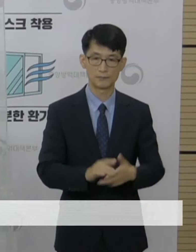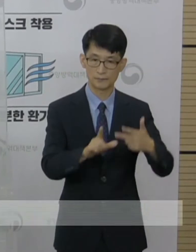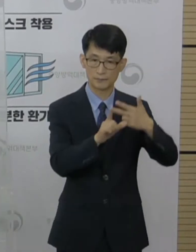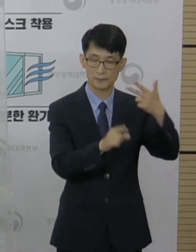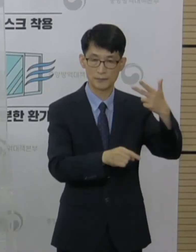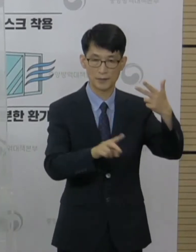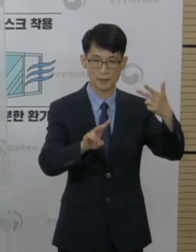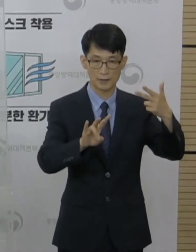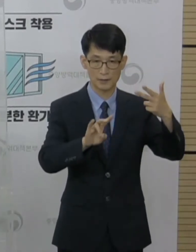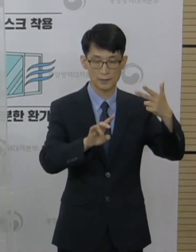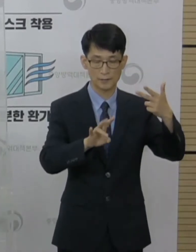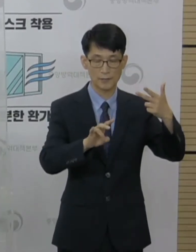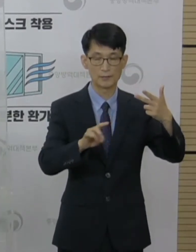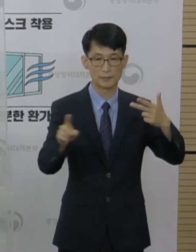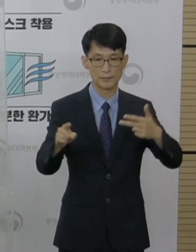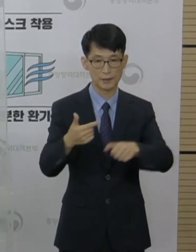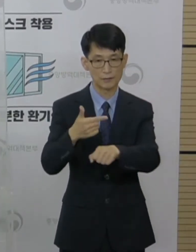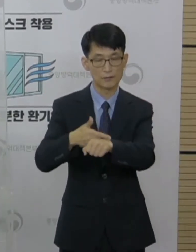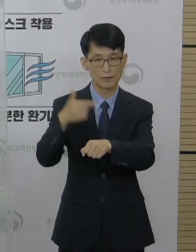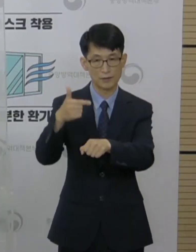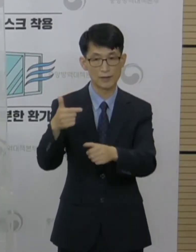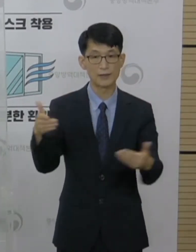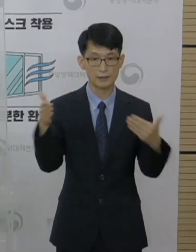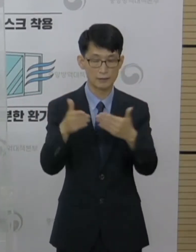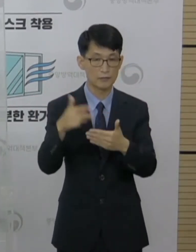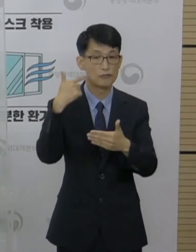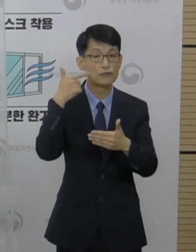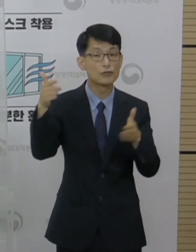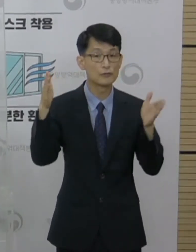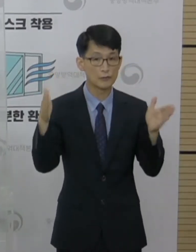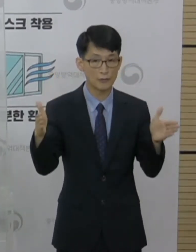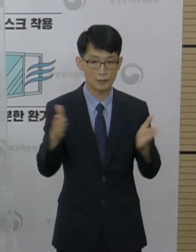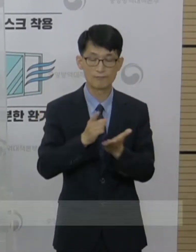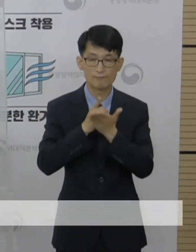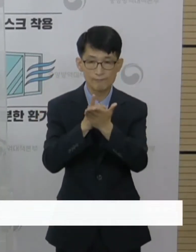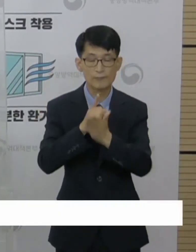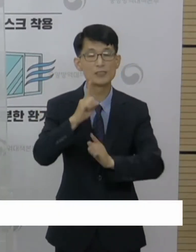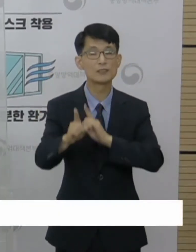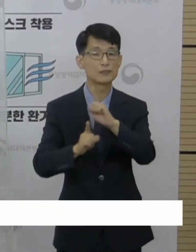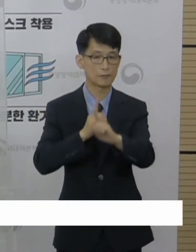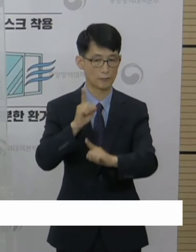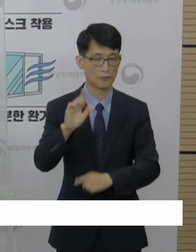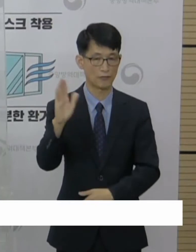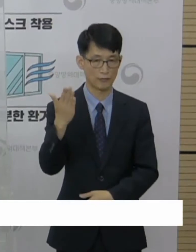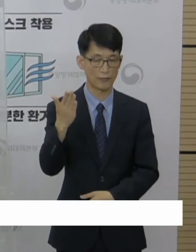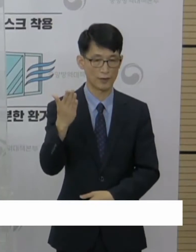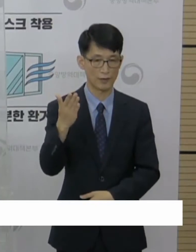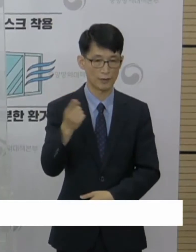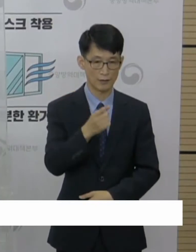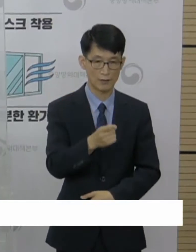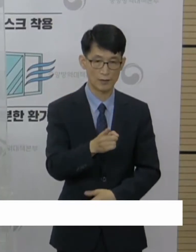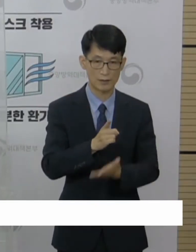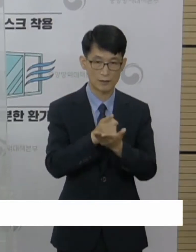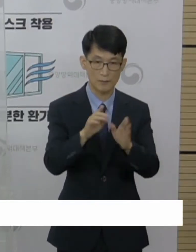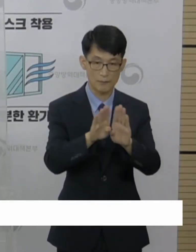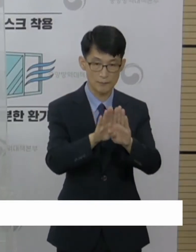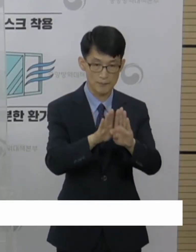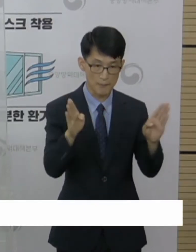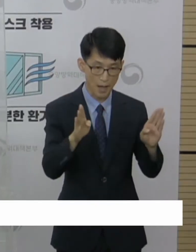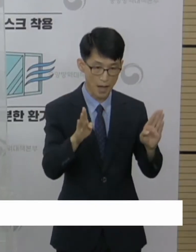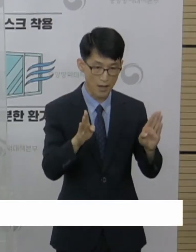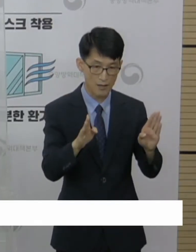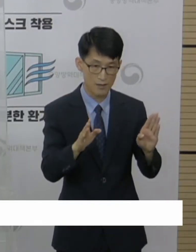24일 18시까지 6일간 예약이 진행되므로 사전 예약이 시작되는 개통 직후의